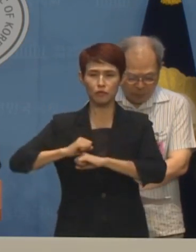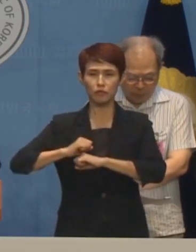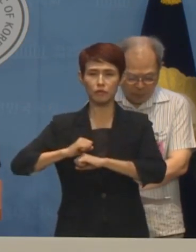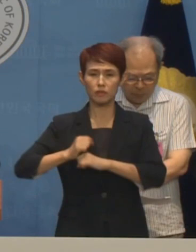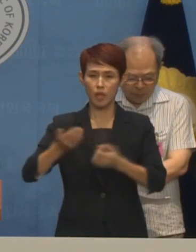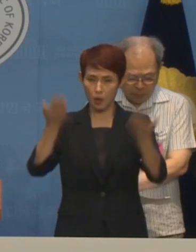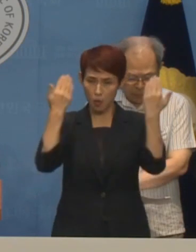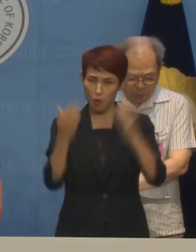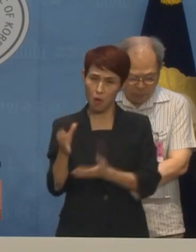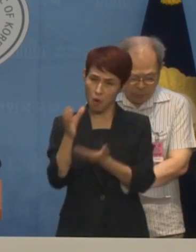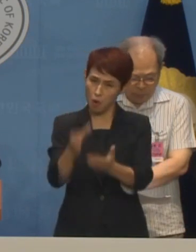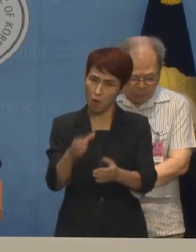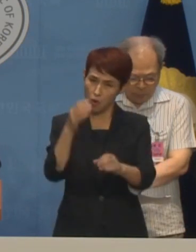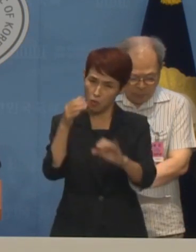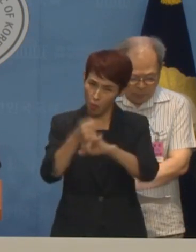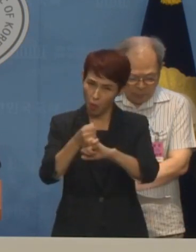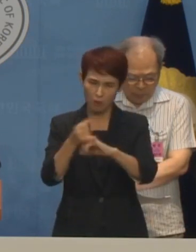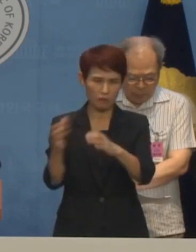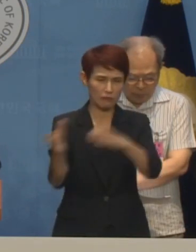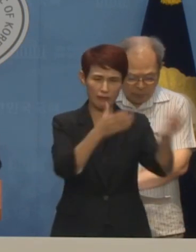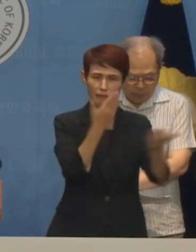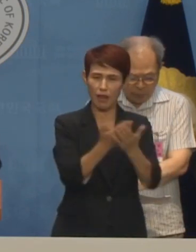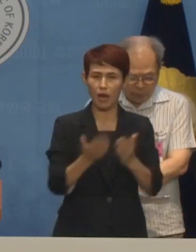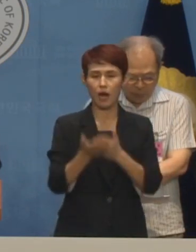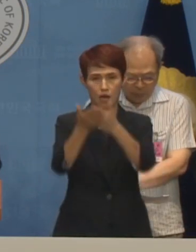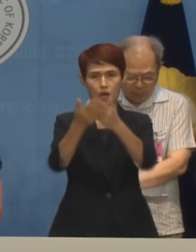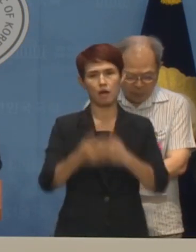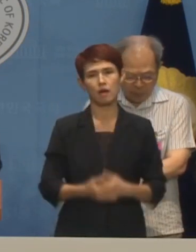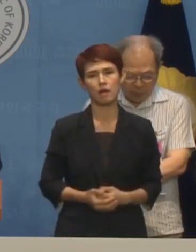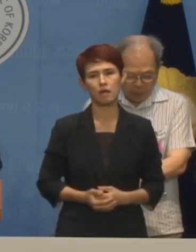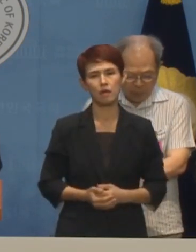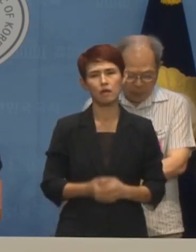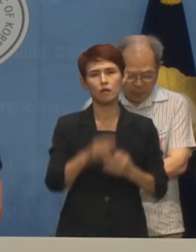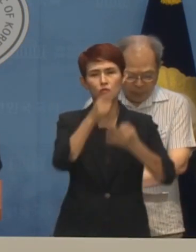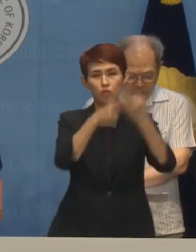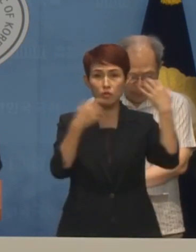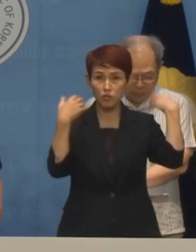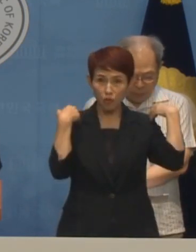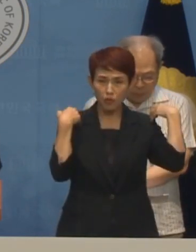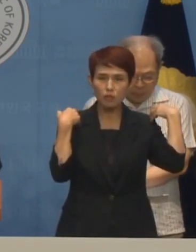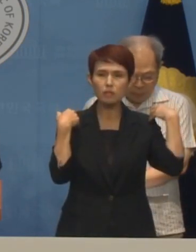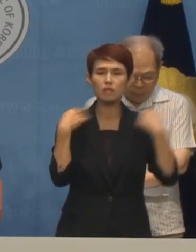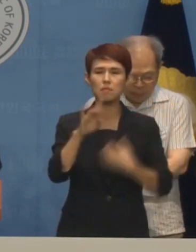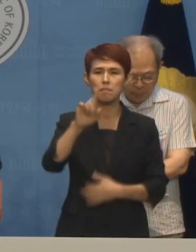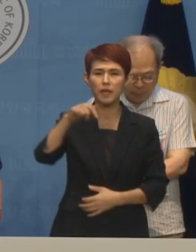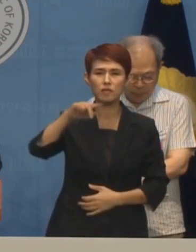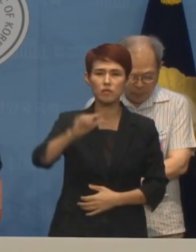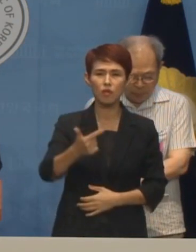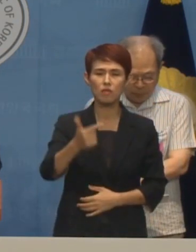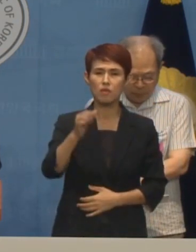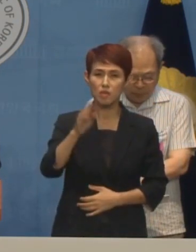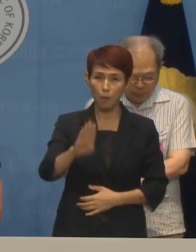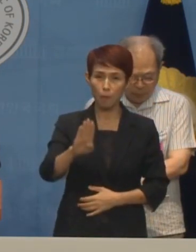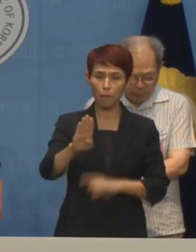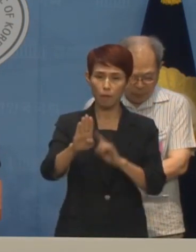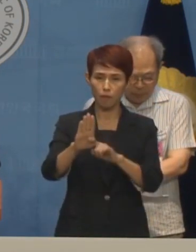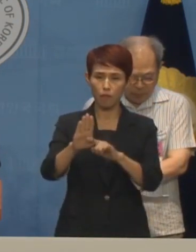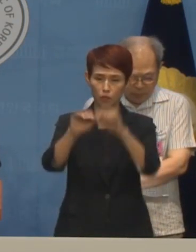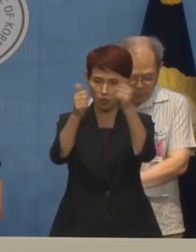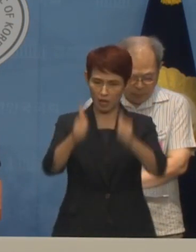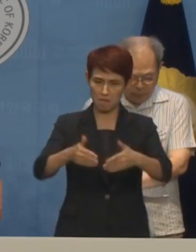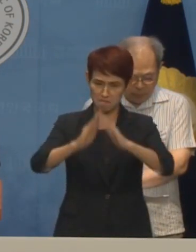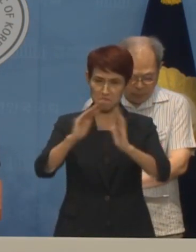한다고 주장했다. 윤석열 정권은 친일 반민족 행위자로 결정된 백선엽 장군의 동상을